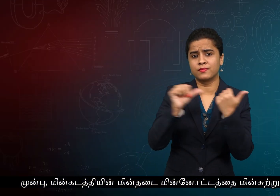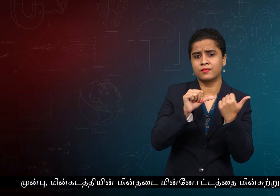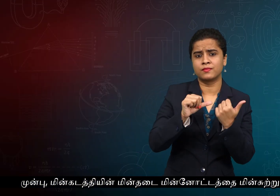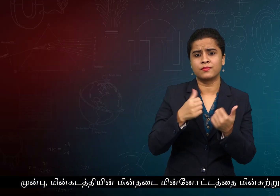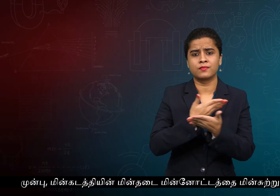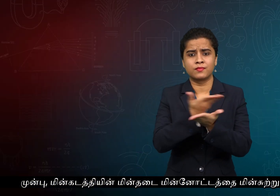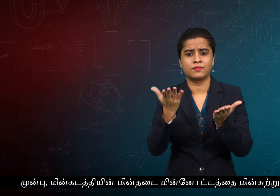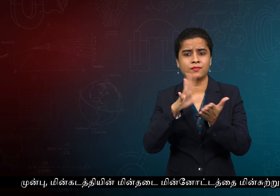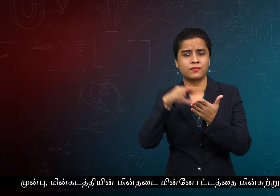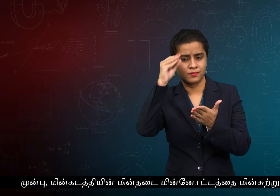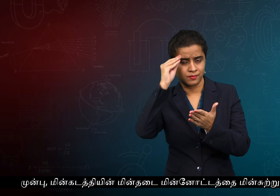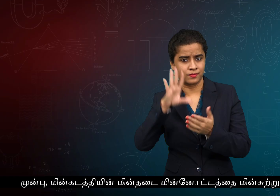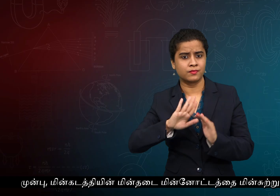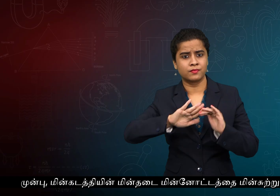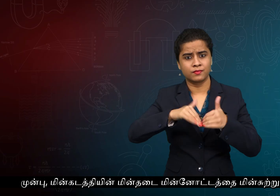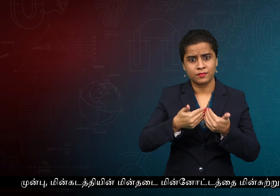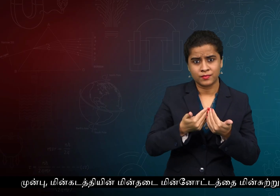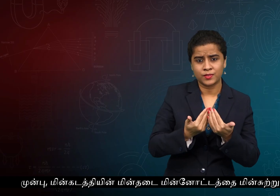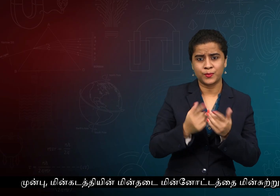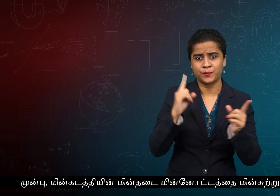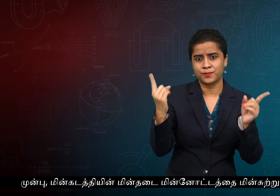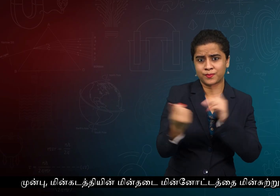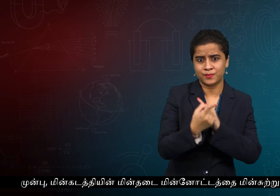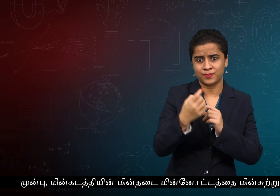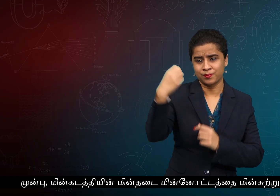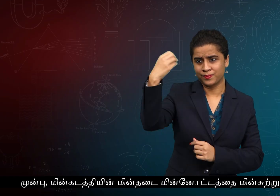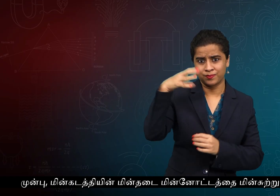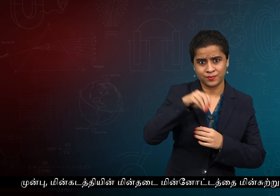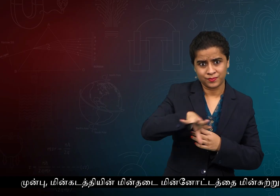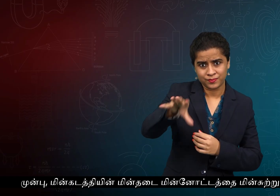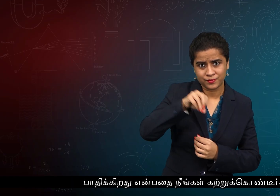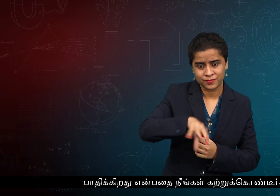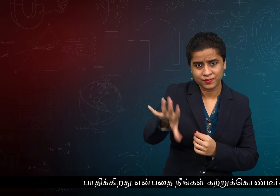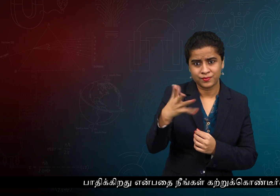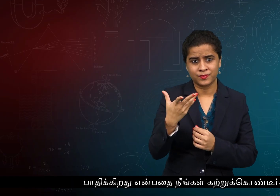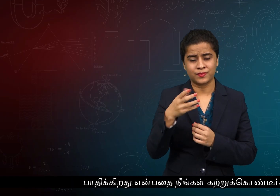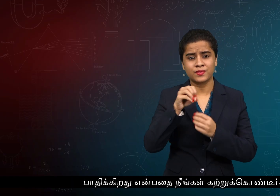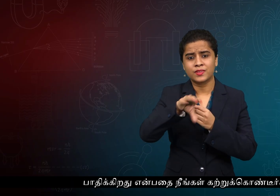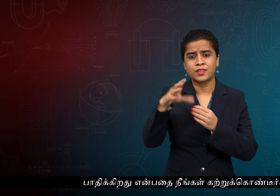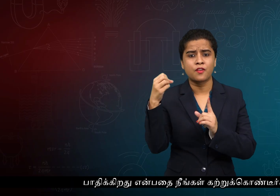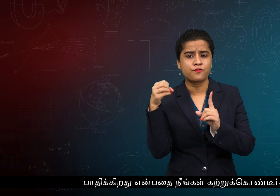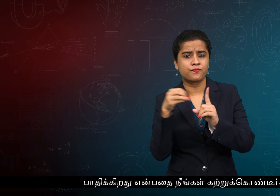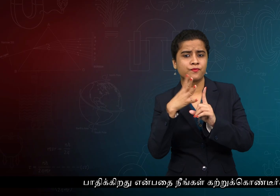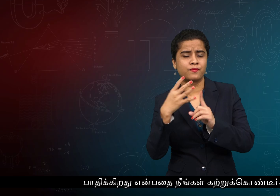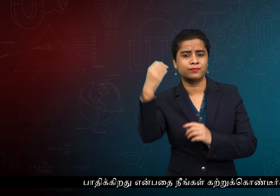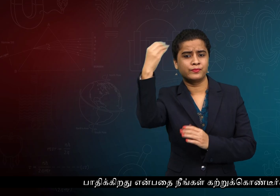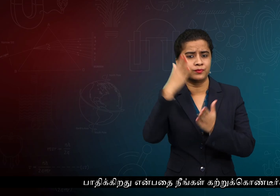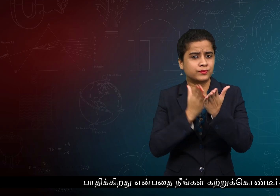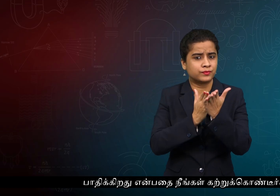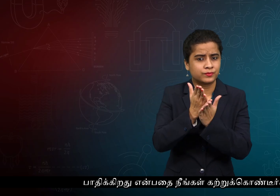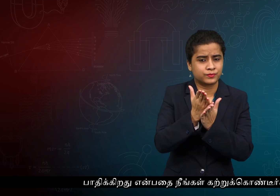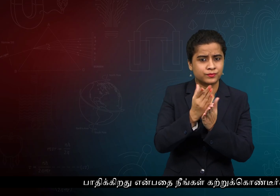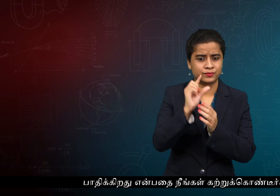முன்பு மின்கடத்தியின் மின்தடை மின்னோட்டத்தை மின்சுற்று வழியாக எவ்வாறு பாதிக்கிறது என்பதை நீங்கள்